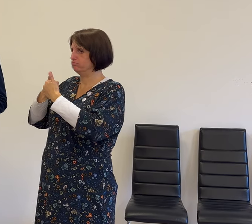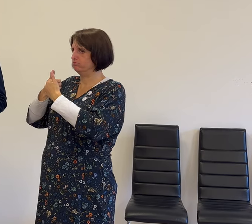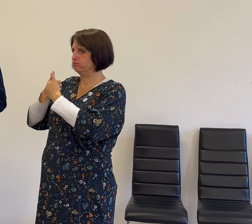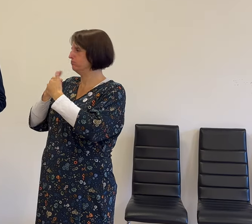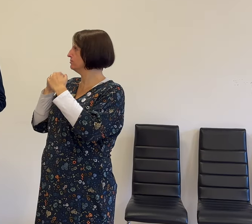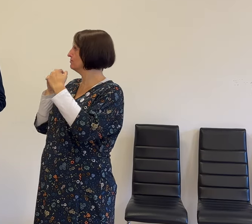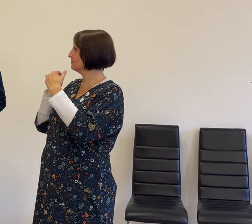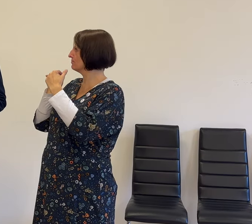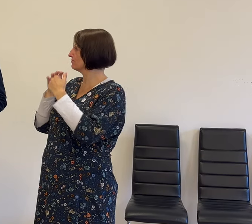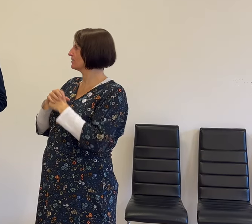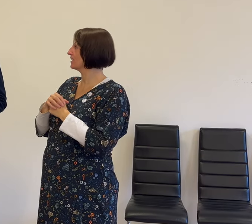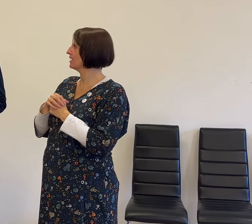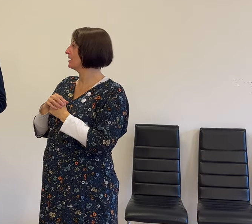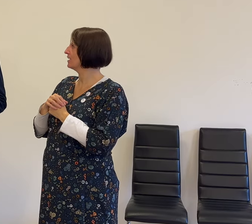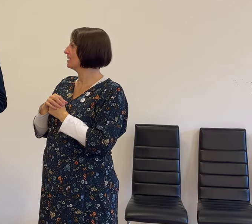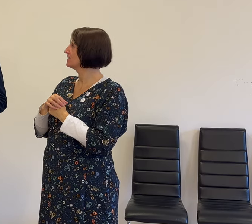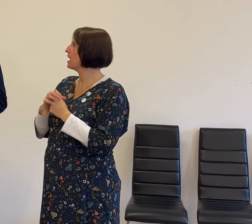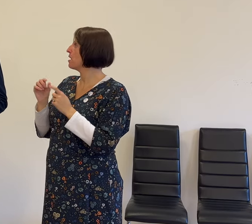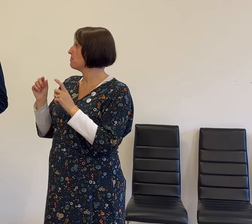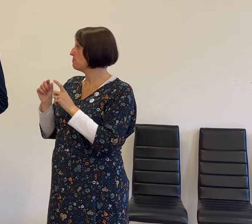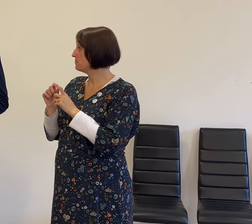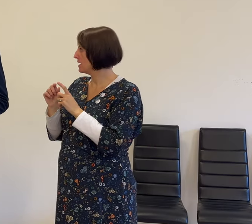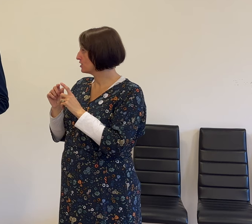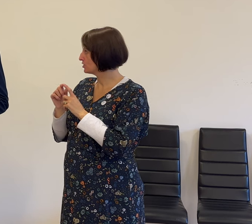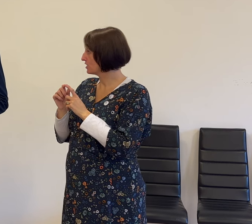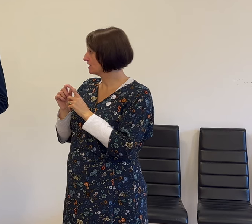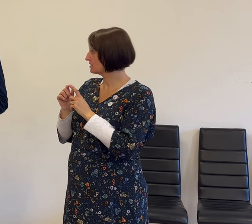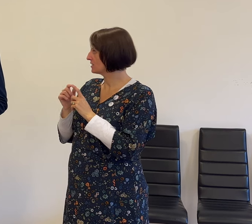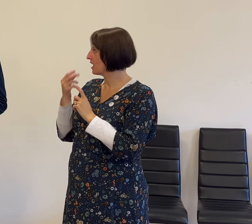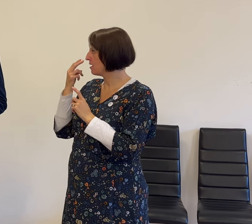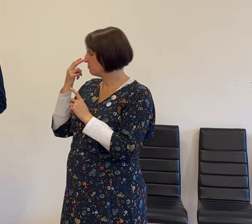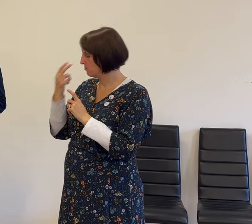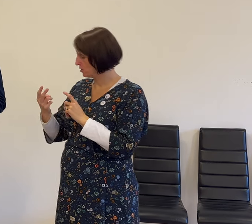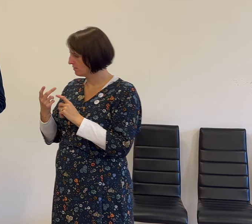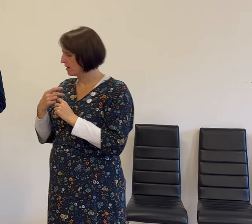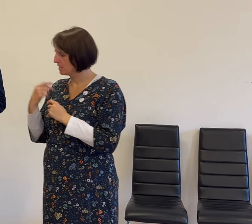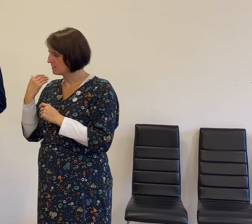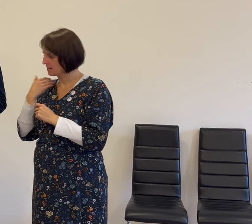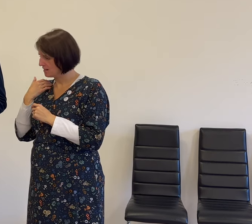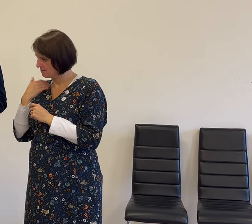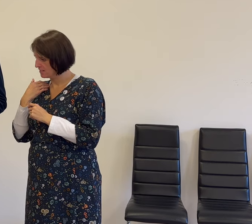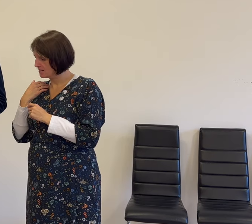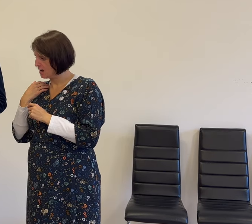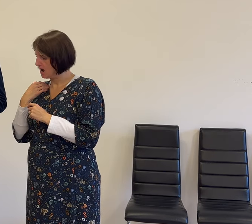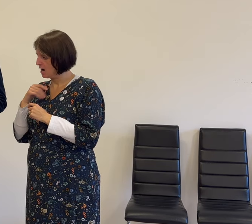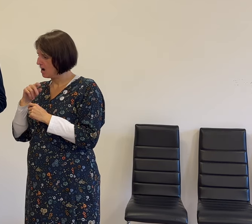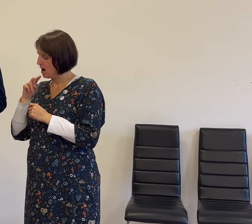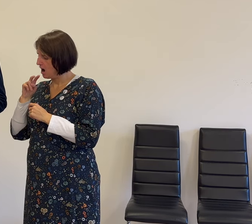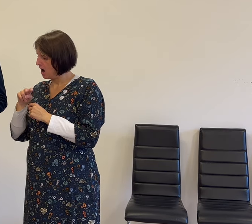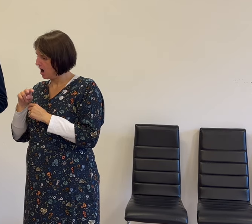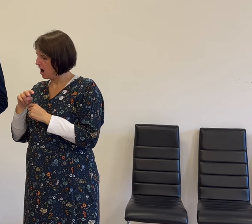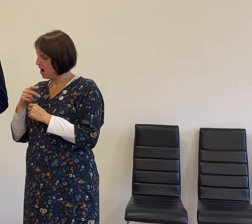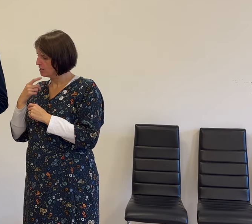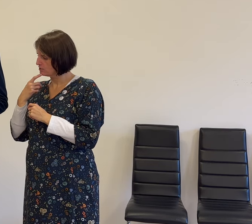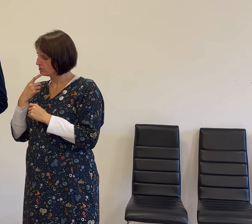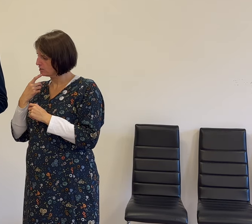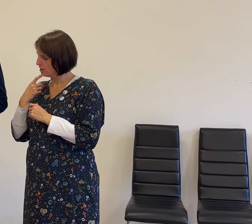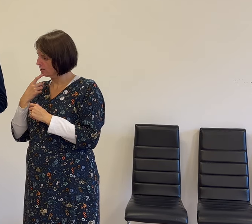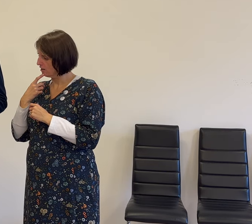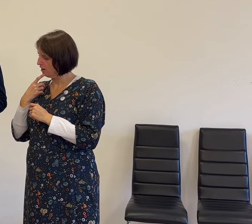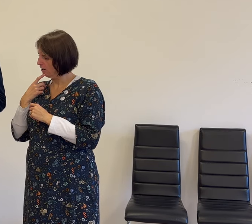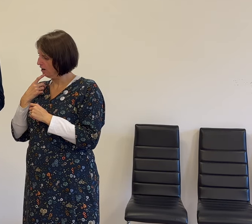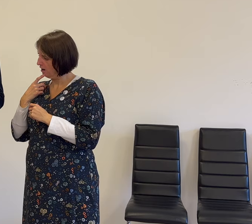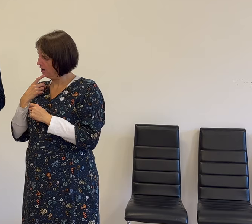jeho štítonož. Pelištejec se podíval, spatřil Davida a pohrdl jim, protože to byl mladíček, ryšavý, krásného